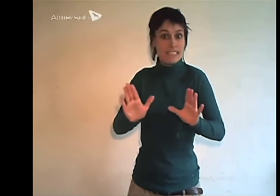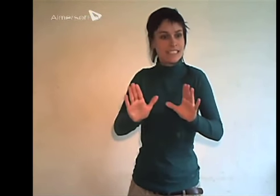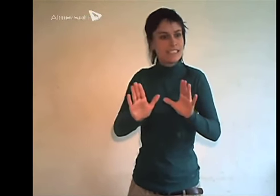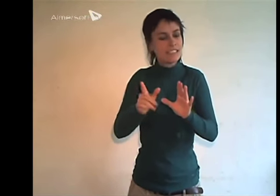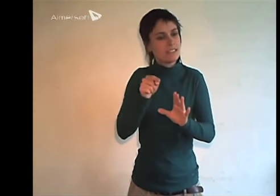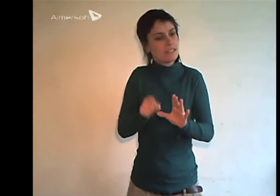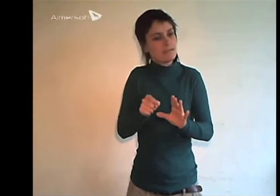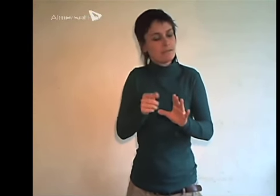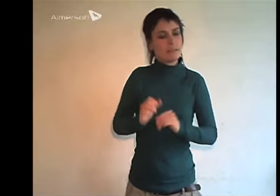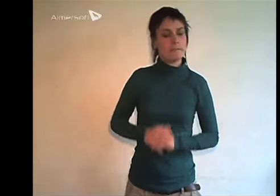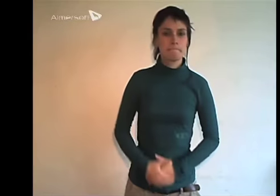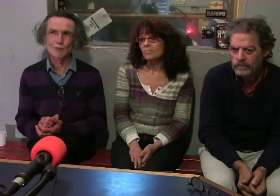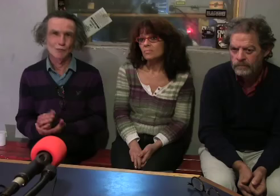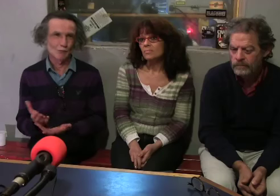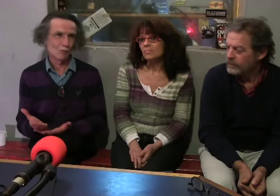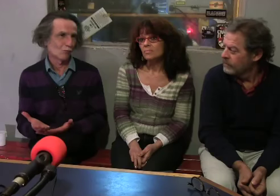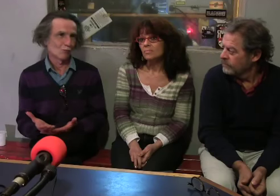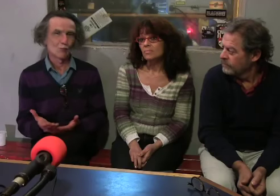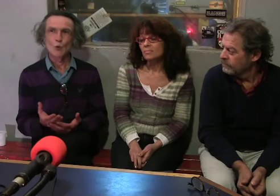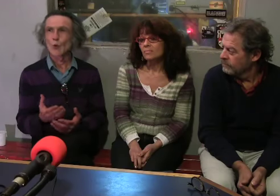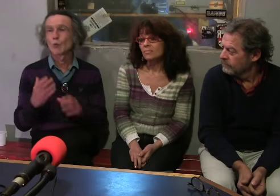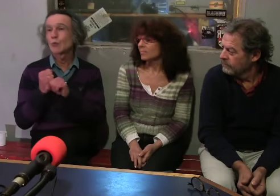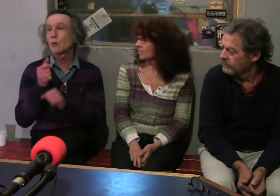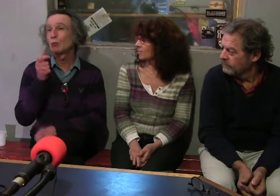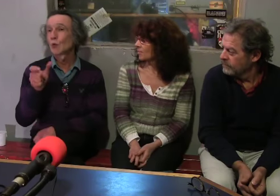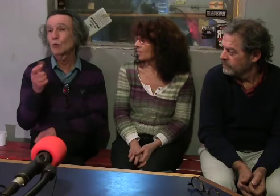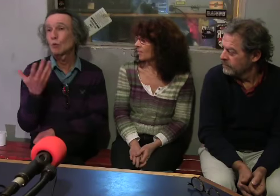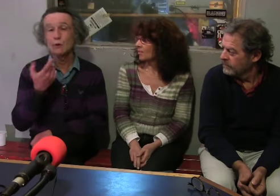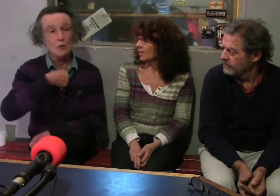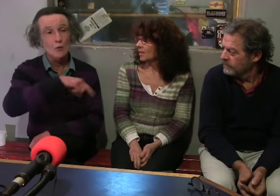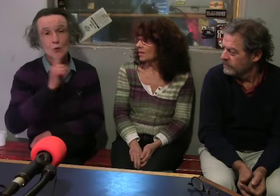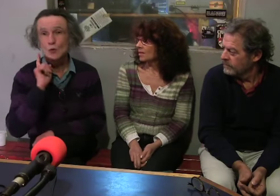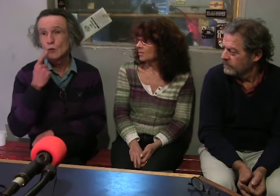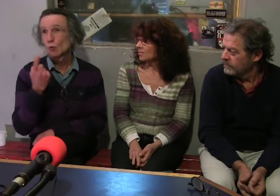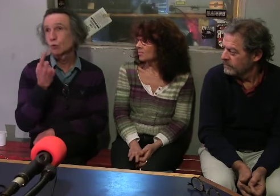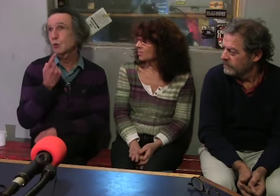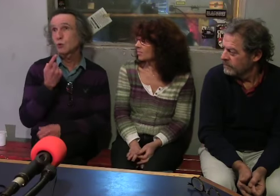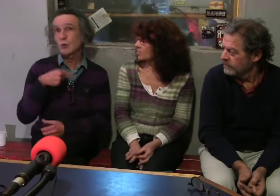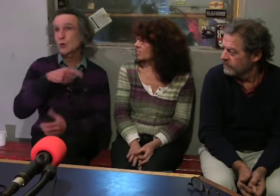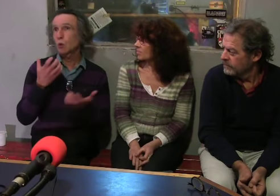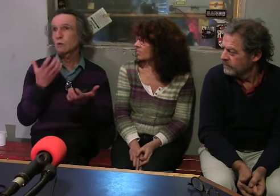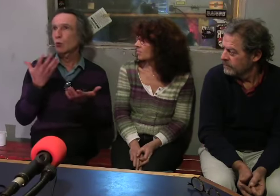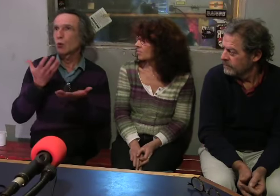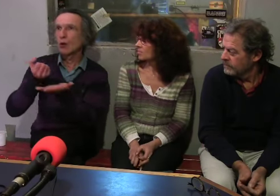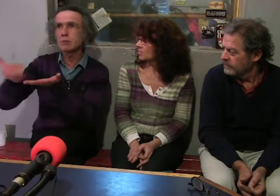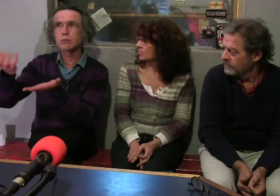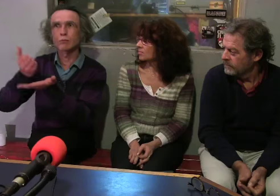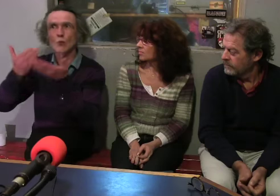l'antenne pour cette première émission? Je pourrais dire un mot, dit Patrice, c'est que les sourds souhaitent que les entendants ouvrent leur esprit,